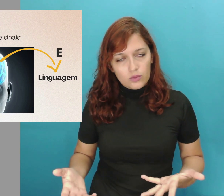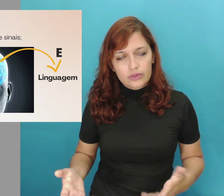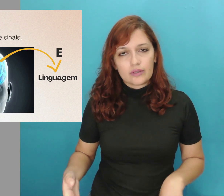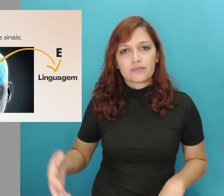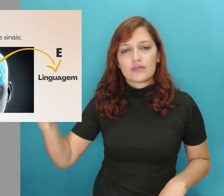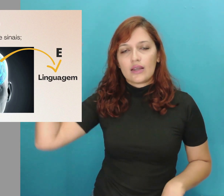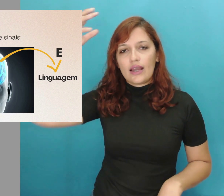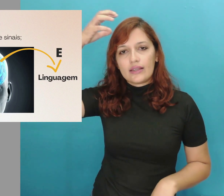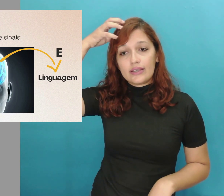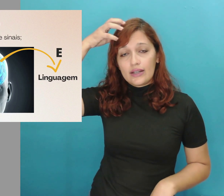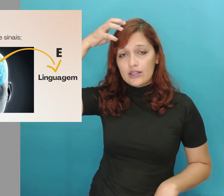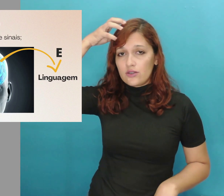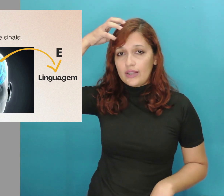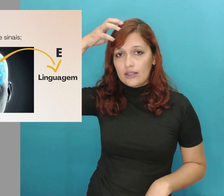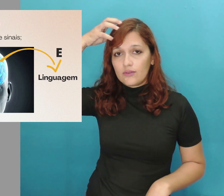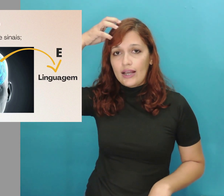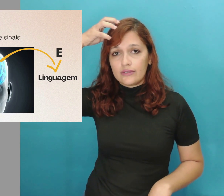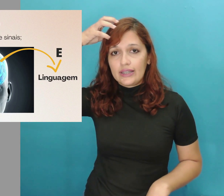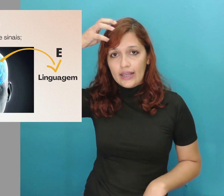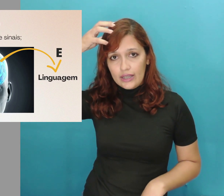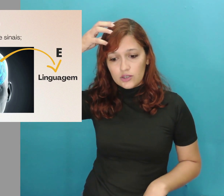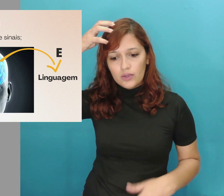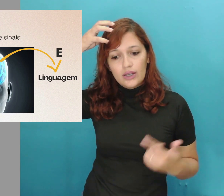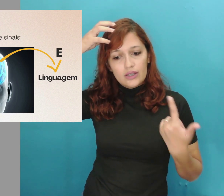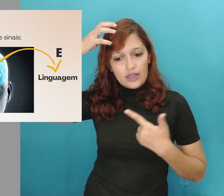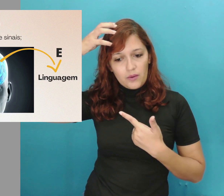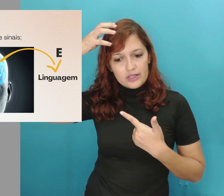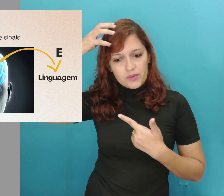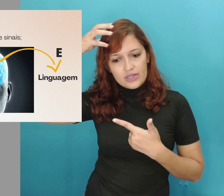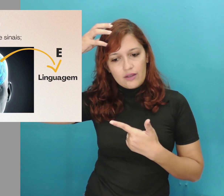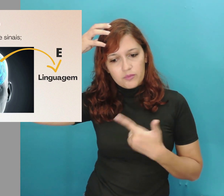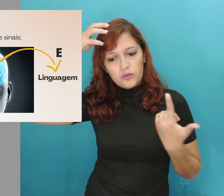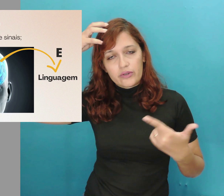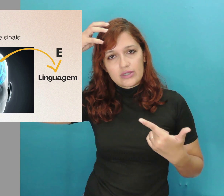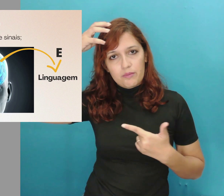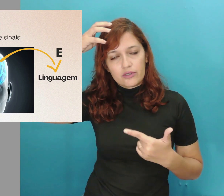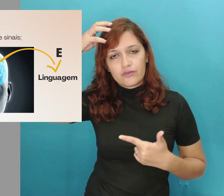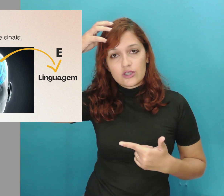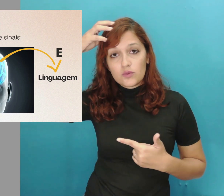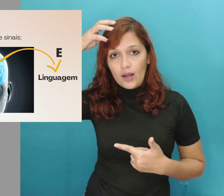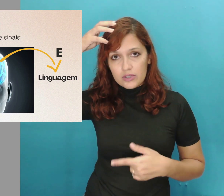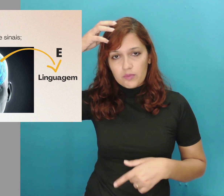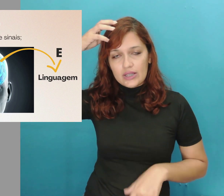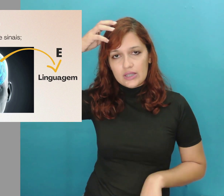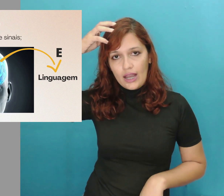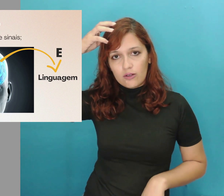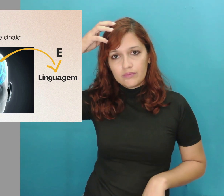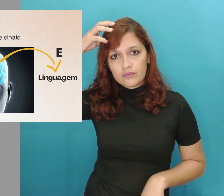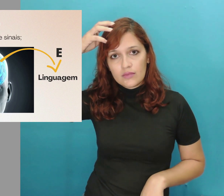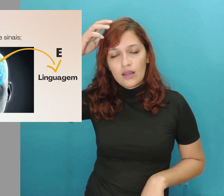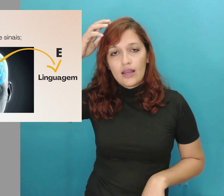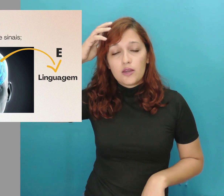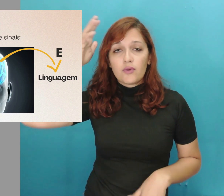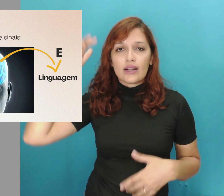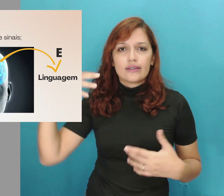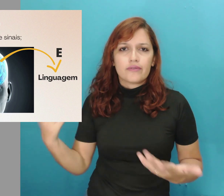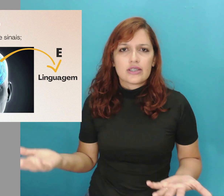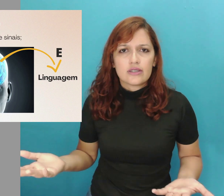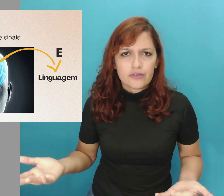surda tinha lesionado o lado direito, que é o responsável pelo processamento visual e espacial, embora ela tivesse